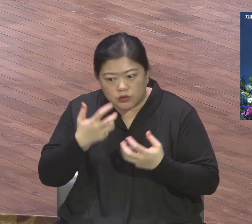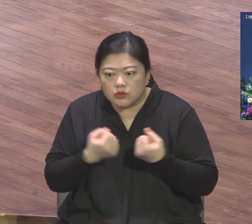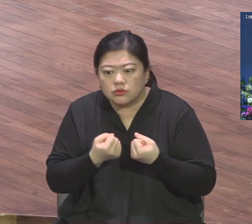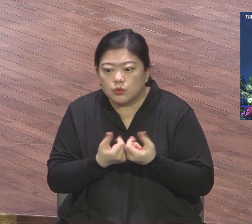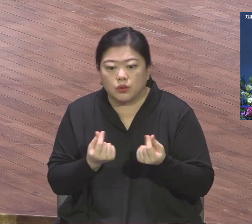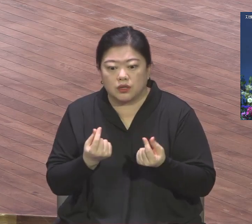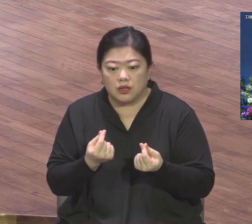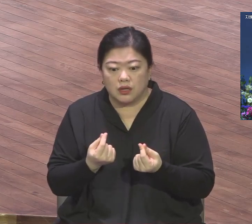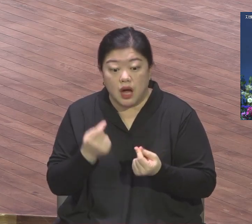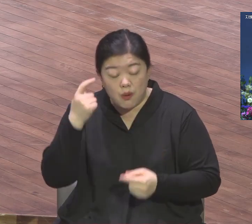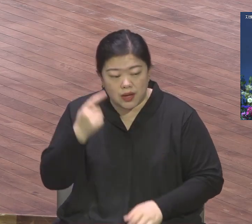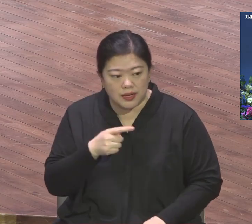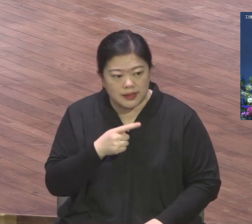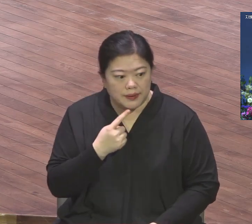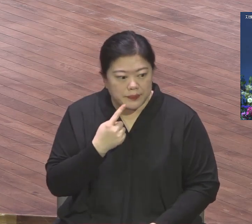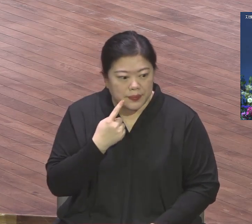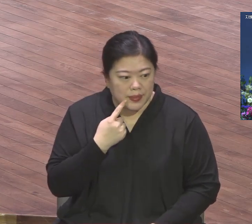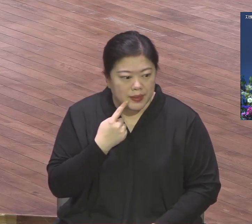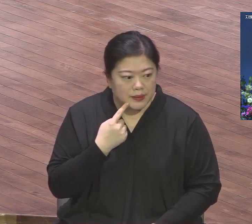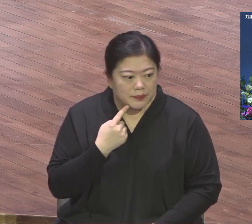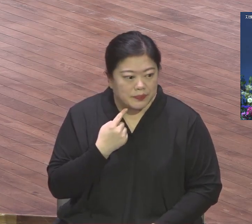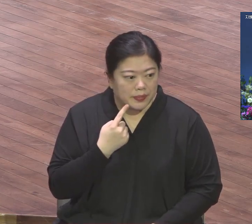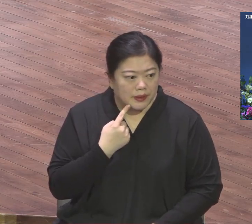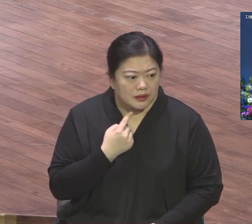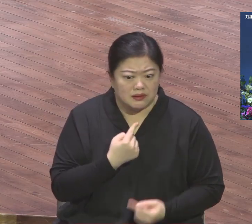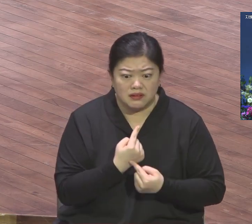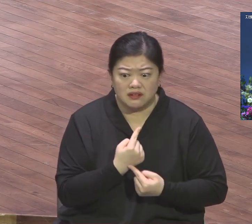내 마음이 영적 전쟁터예요.